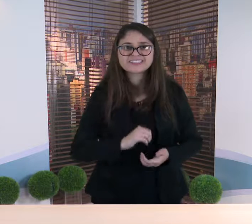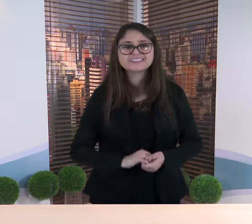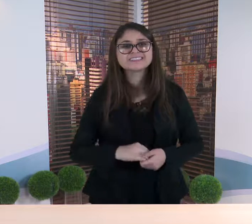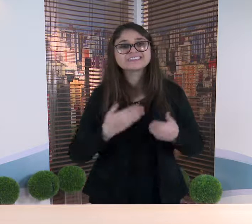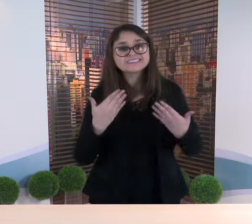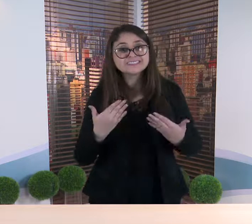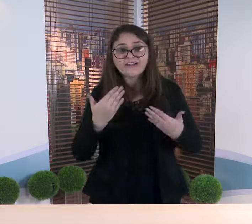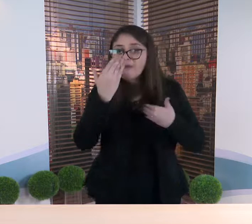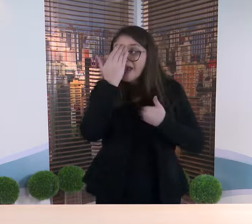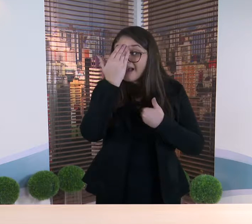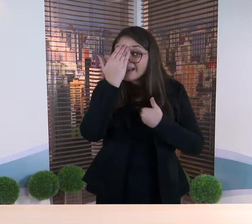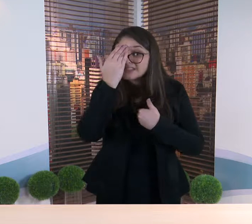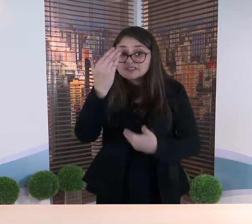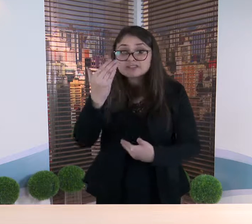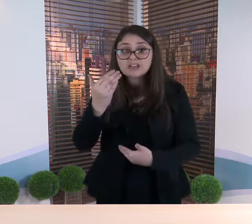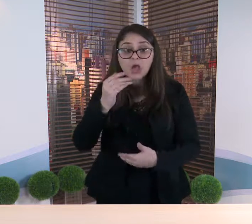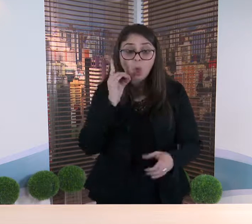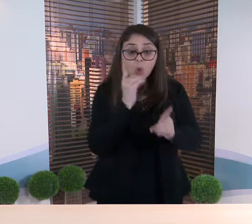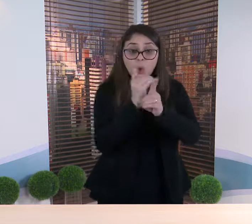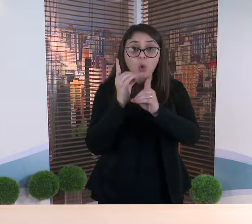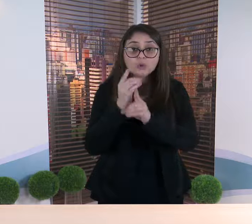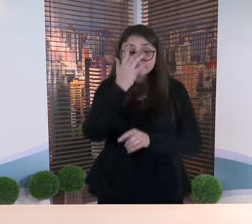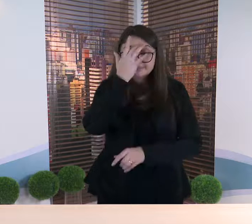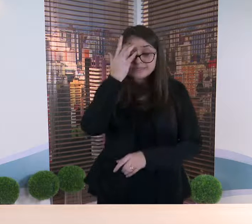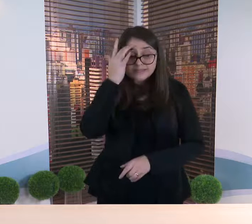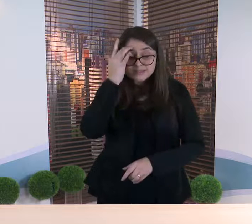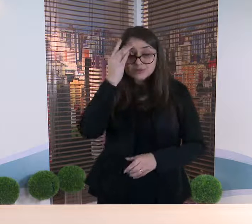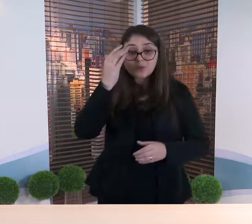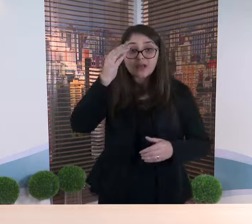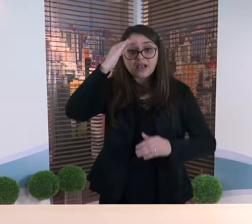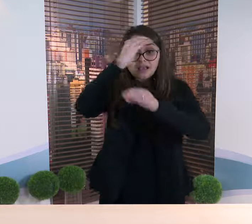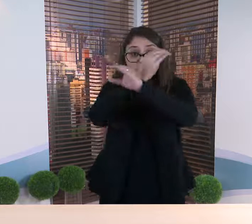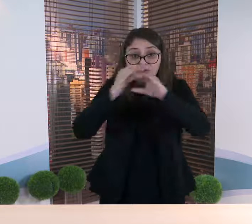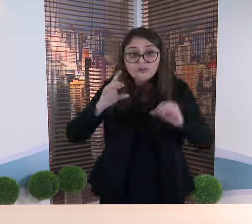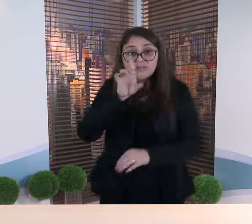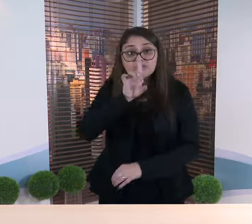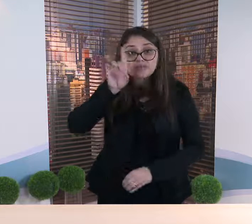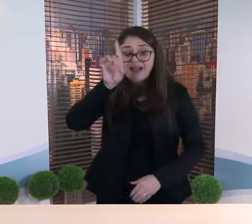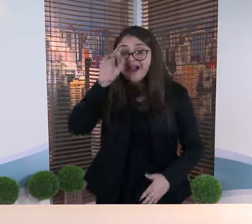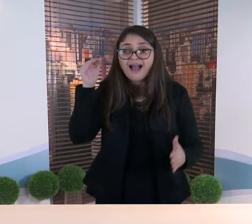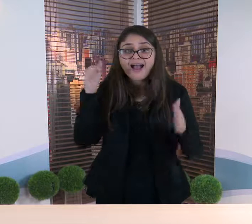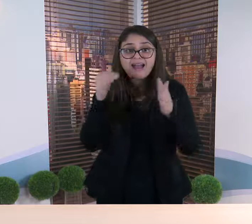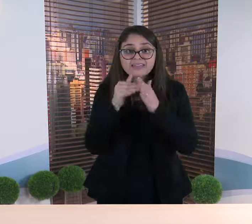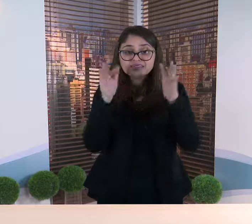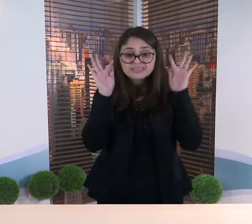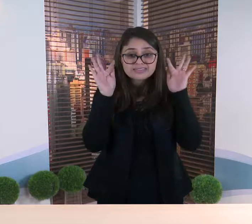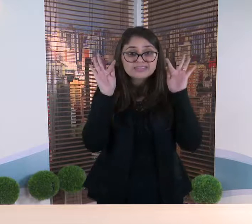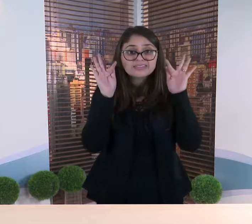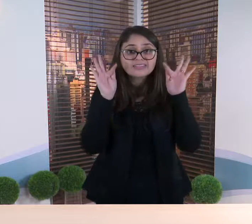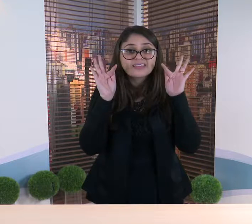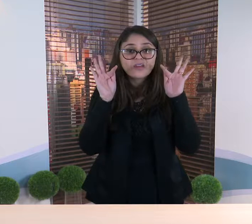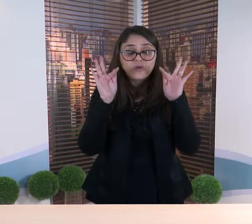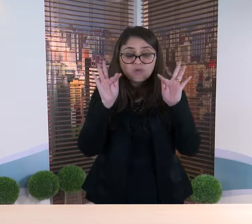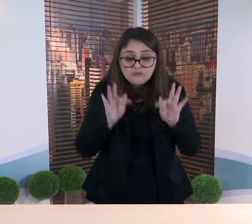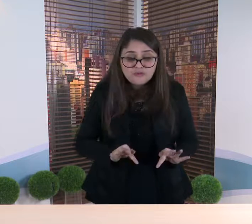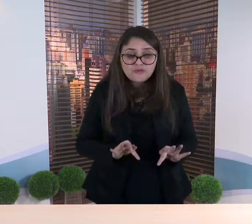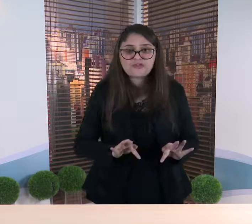muito gratificante encontrar pessoas que confiam em Deus até o fim deste vale de